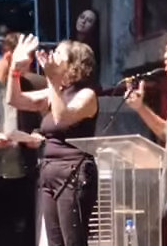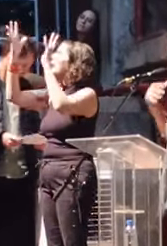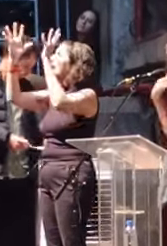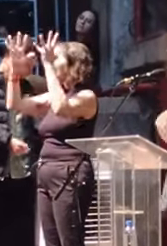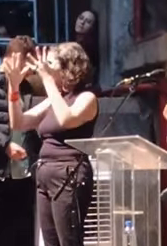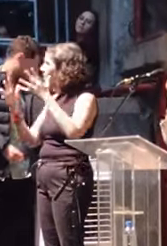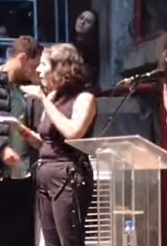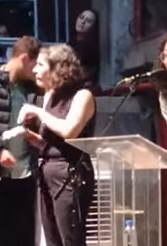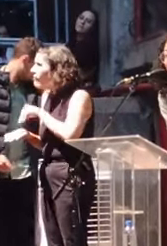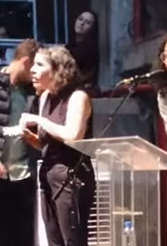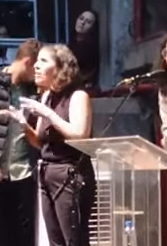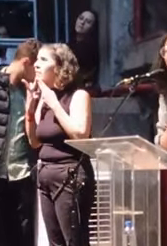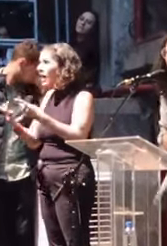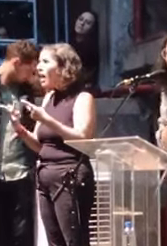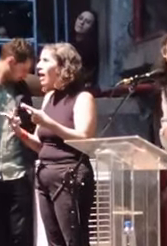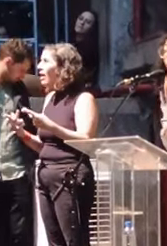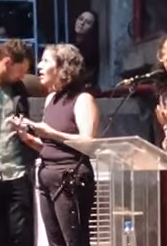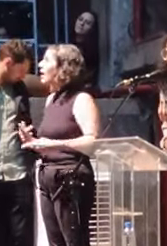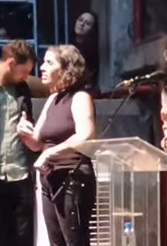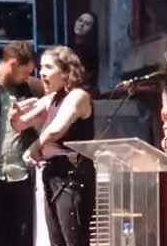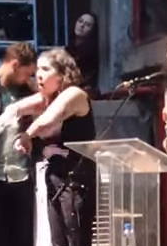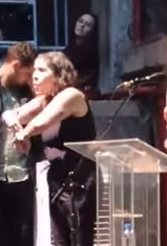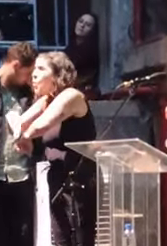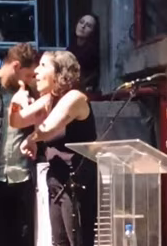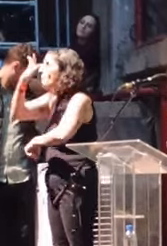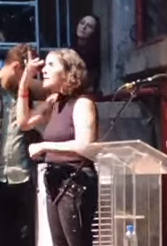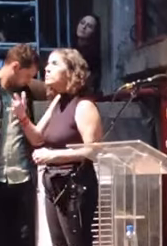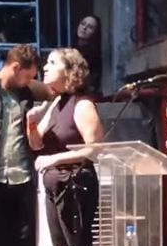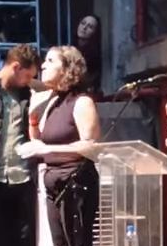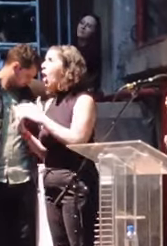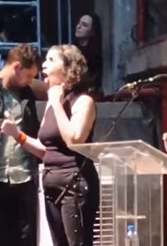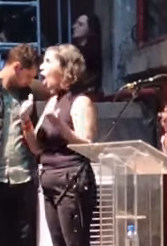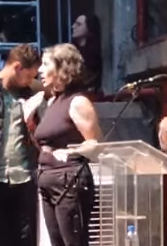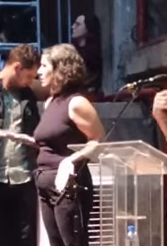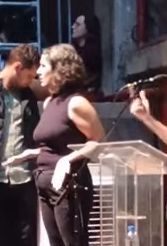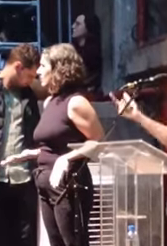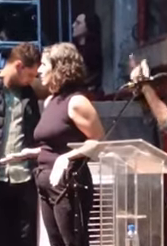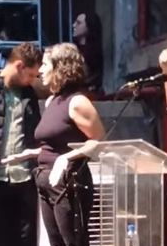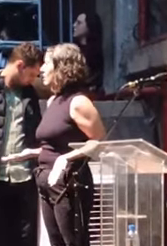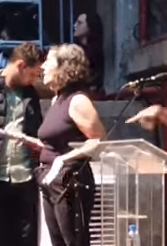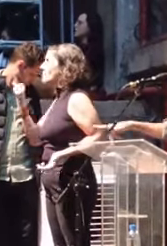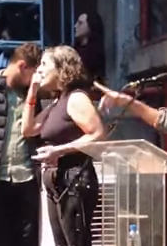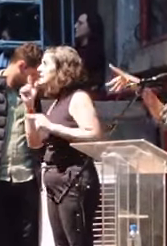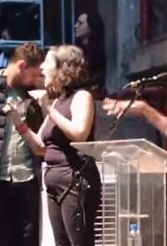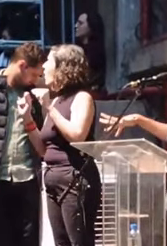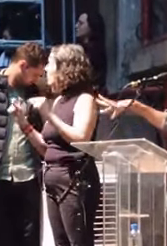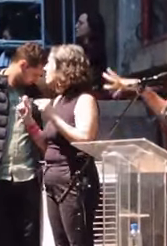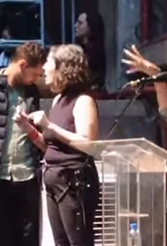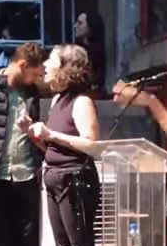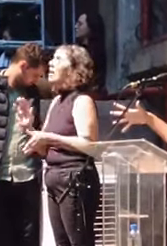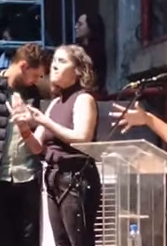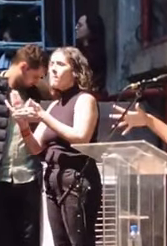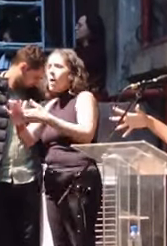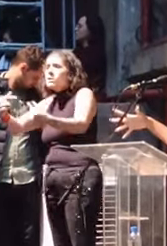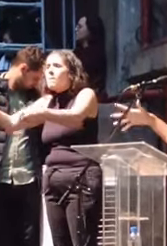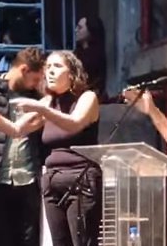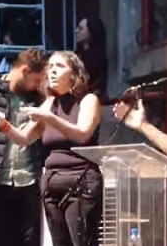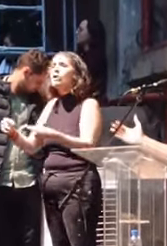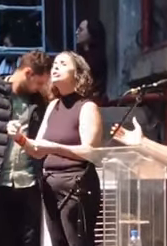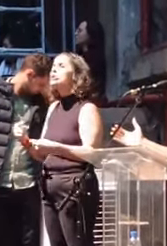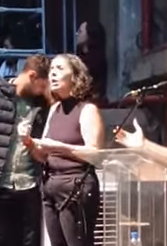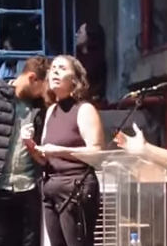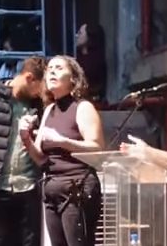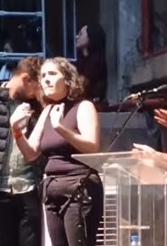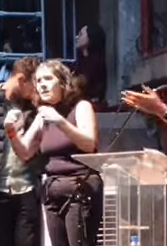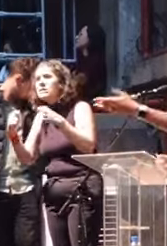Sem falar que corpos como os meus estão sendo mortos. Pensar que políticas públicas precisam chegar